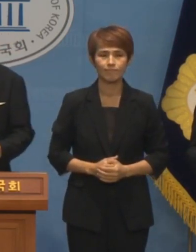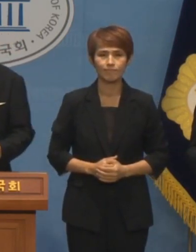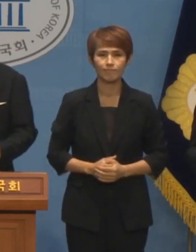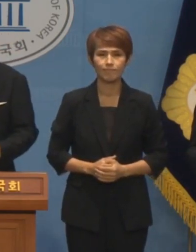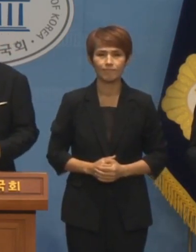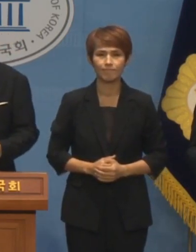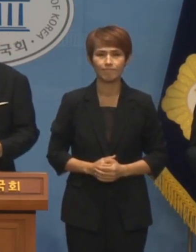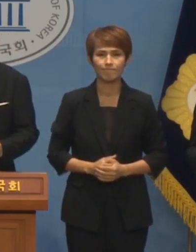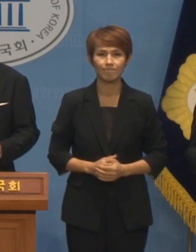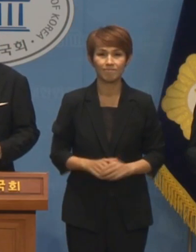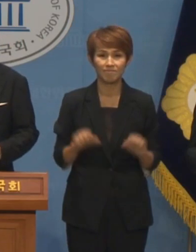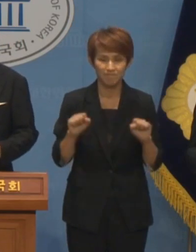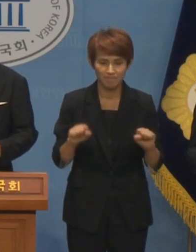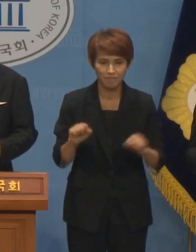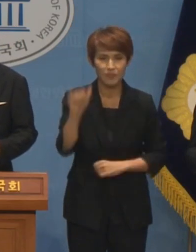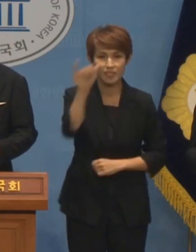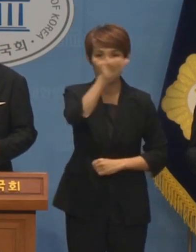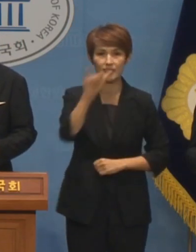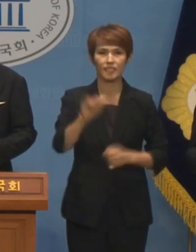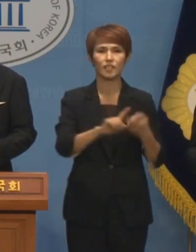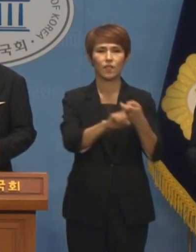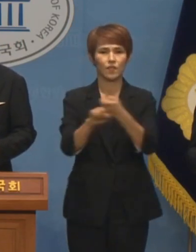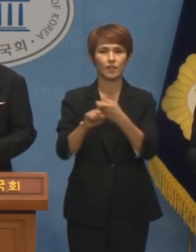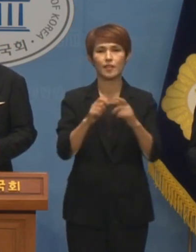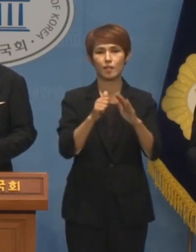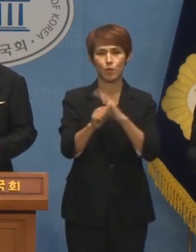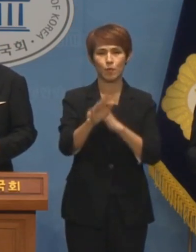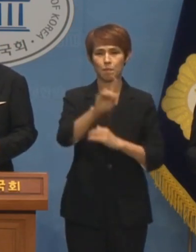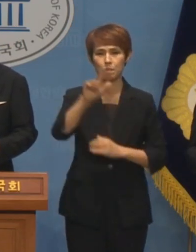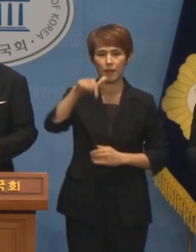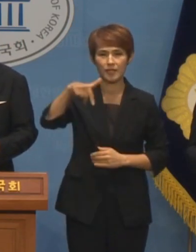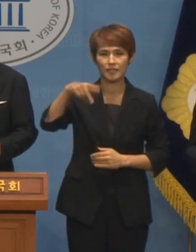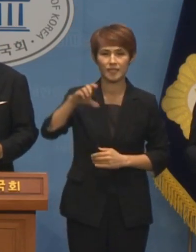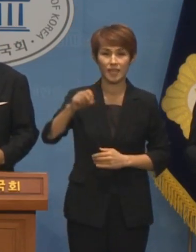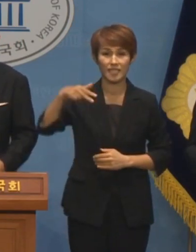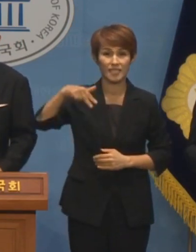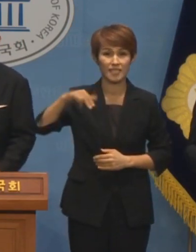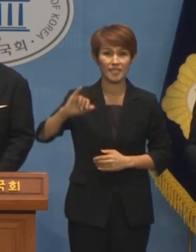네, 인사드리겠습니다. 을들의 연대 대표 박창진입니다.